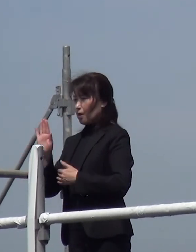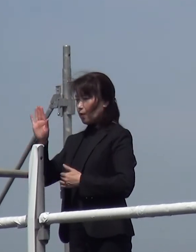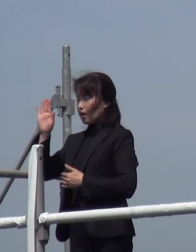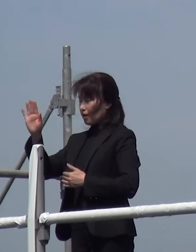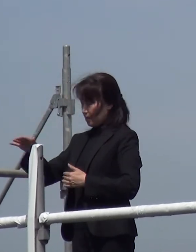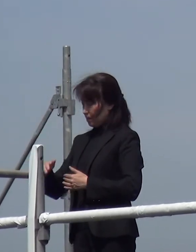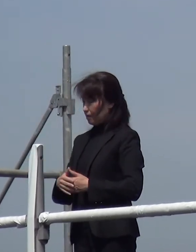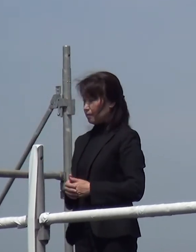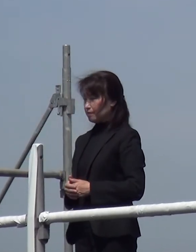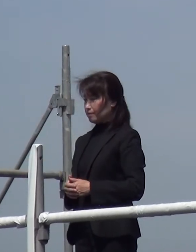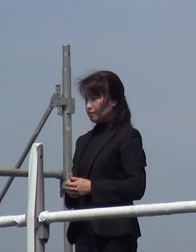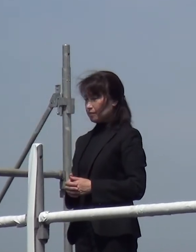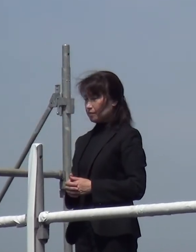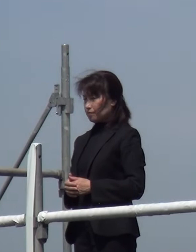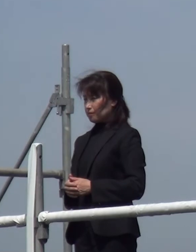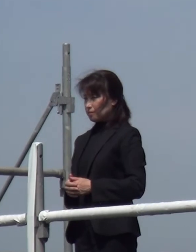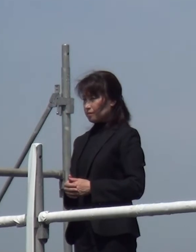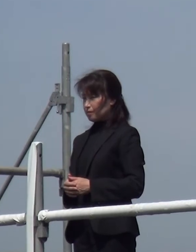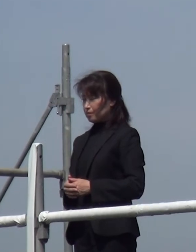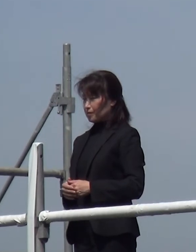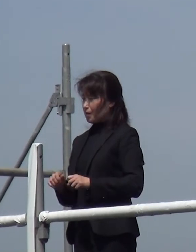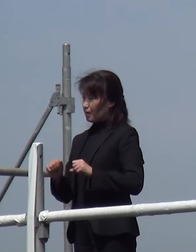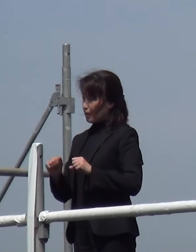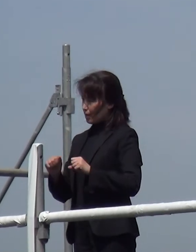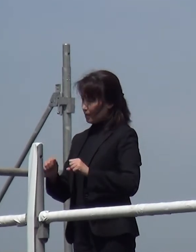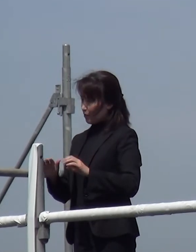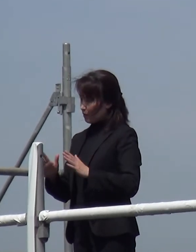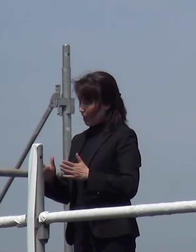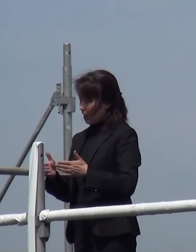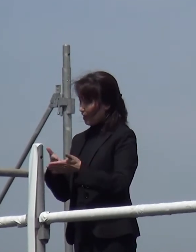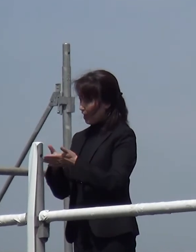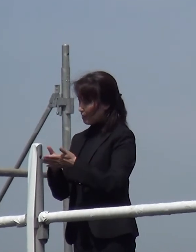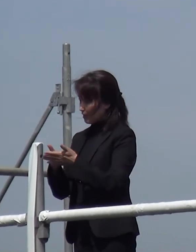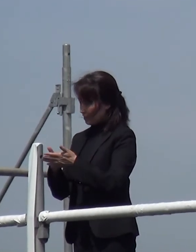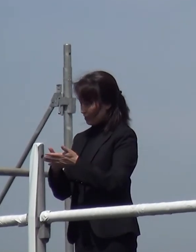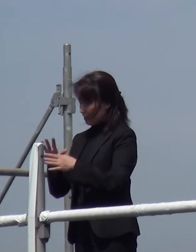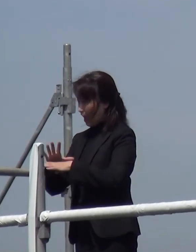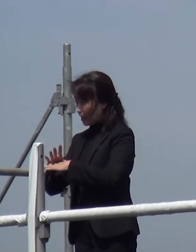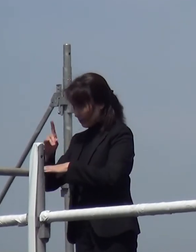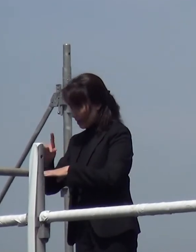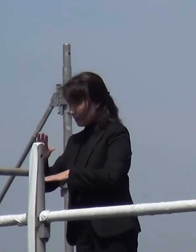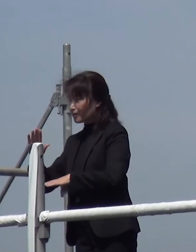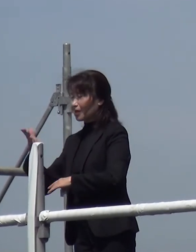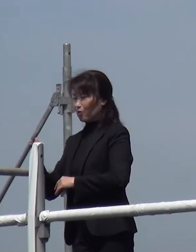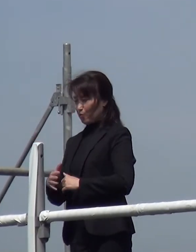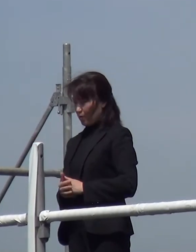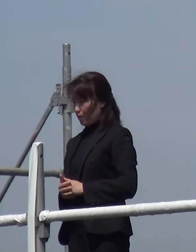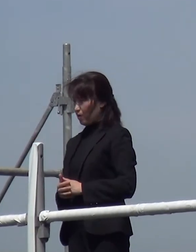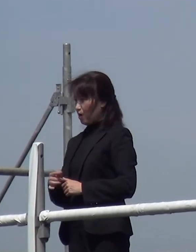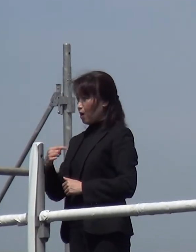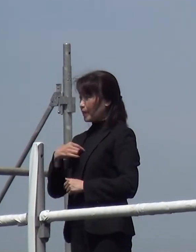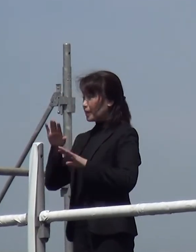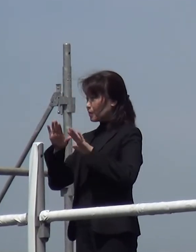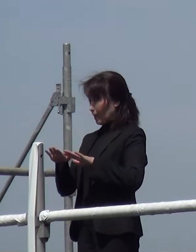まり元気のない話でになりまして始めましたが、私は